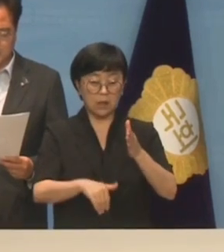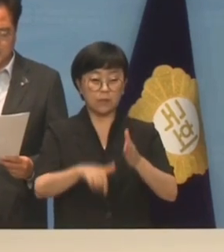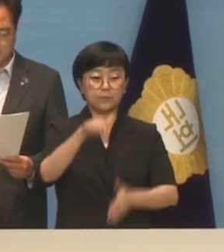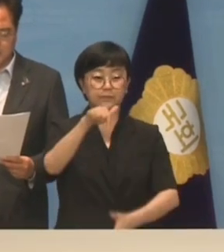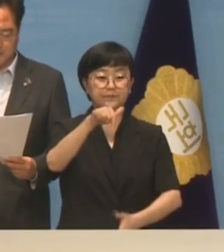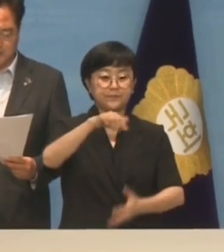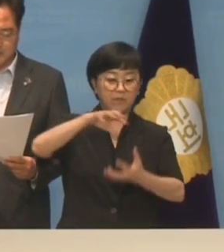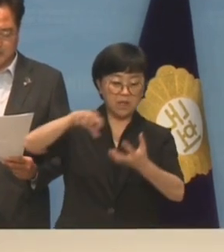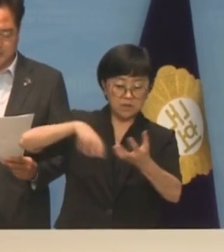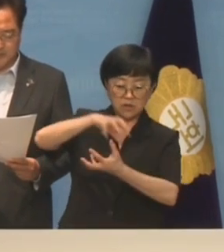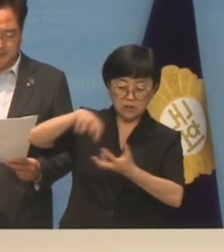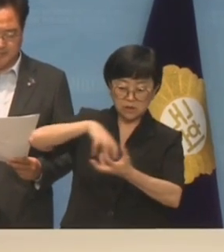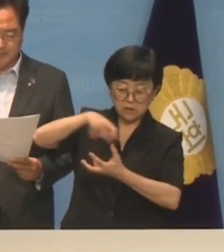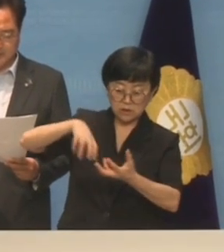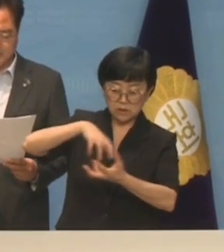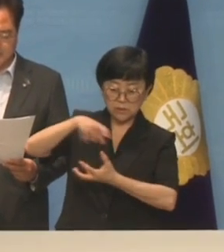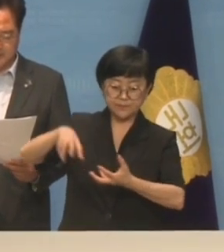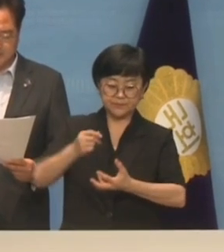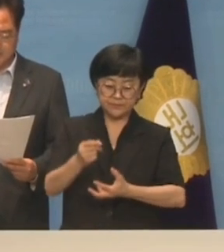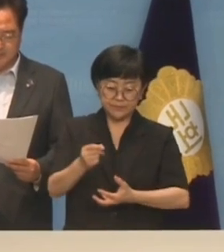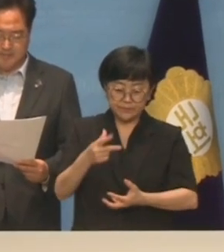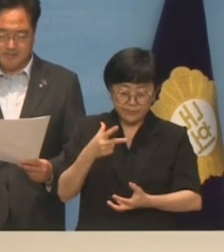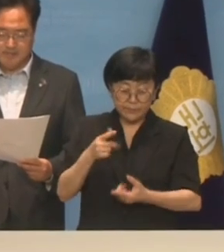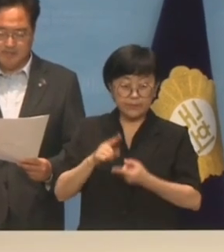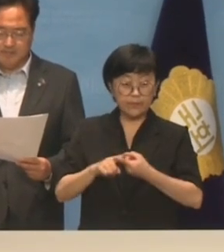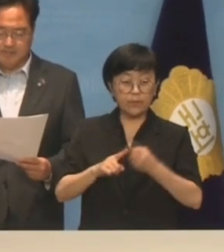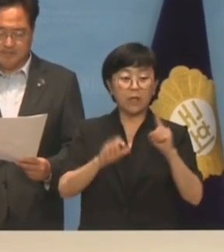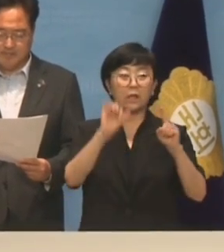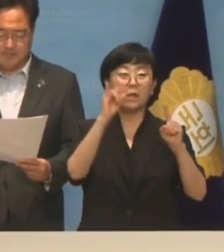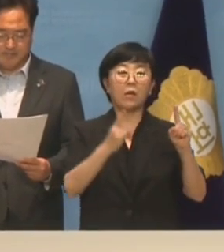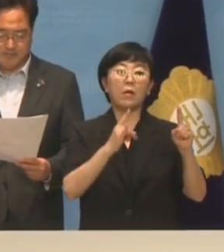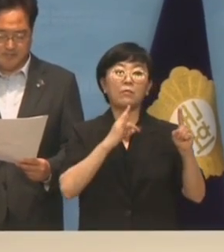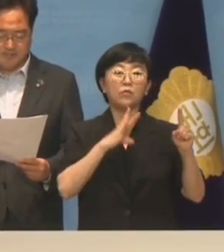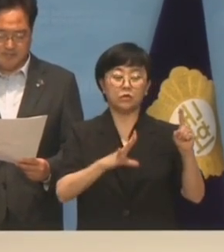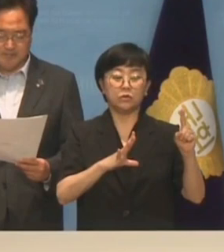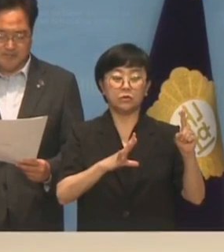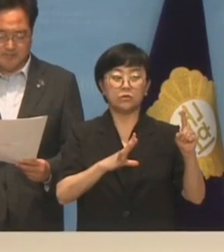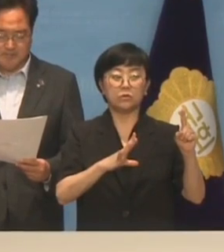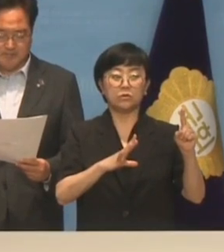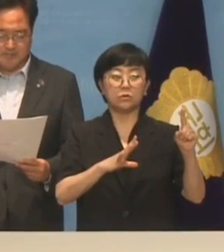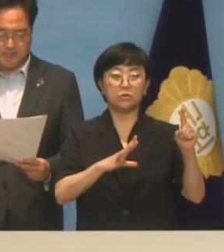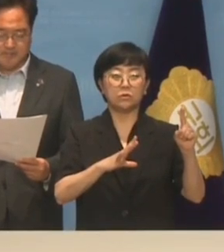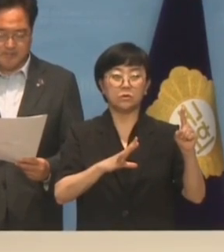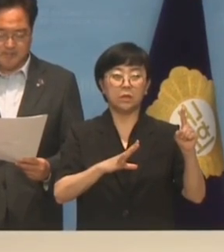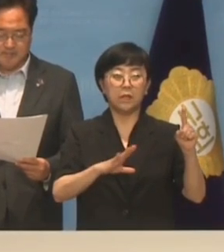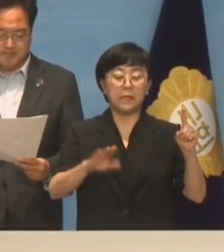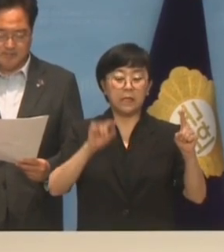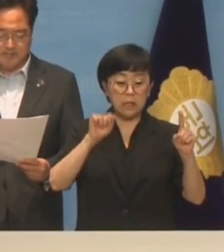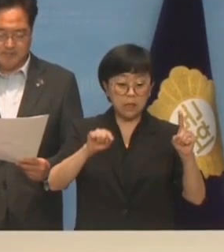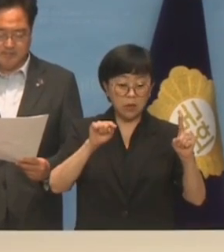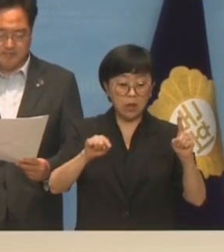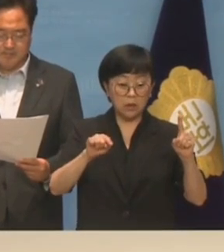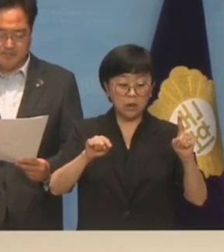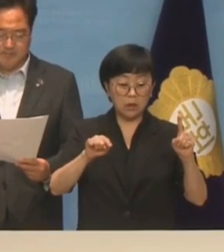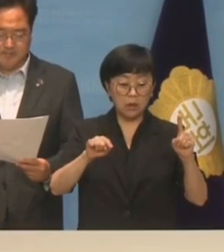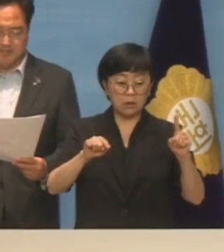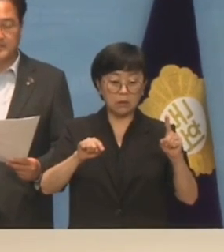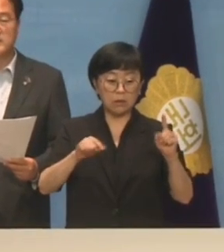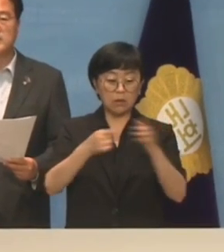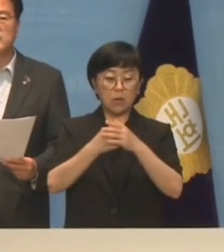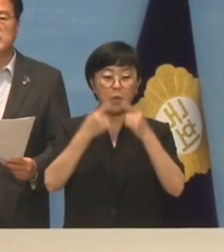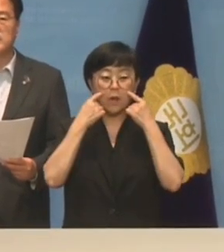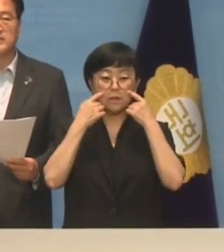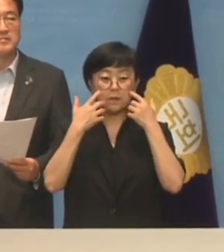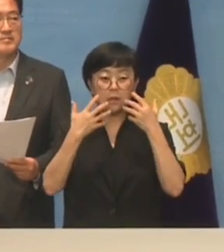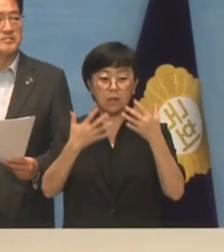교반한, 그러니까 섞은 시료 채취는 단 1회뿐이었기 때문에 시료의 대표성 확보가 어렵다고